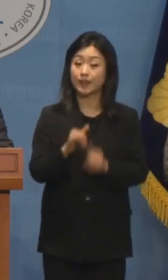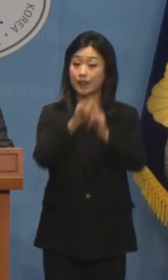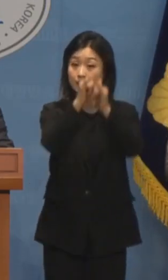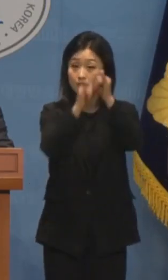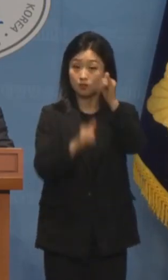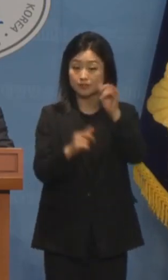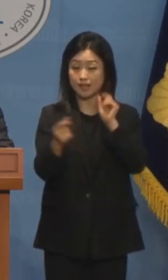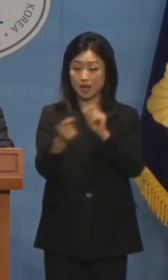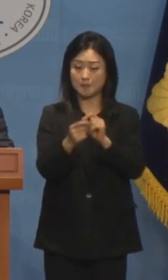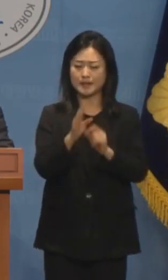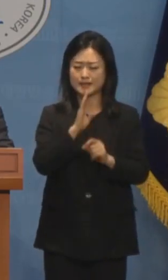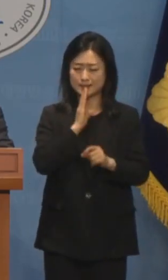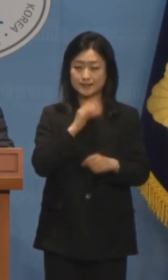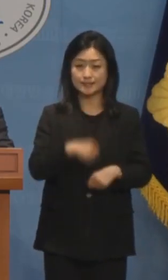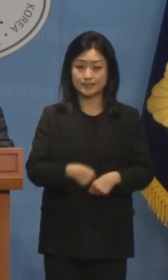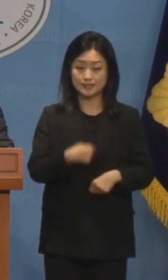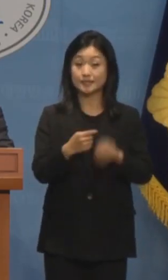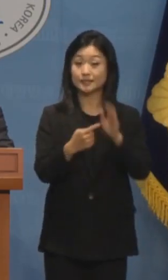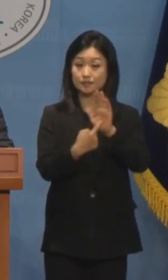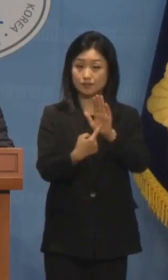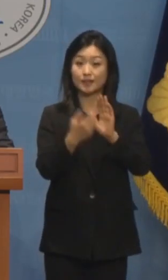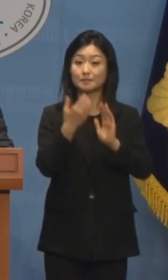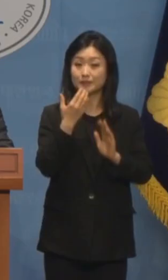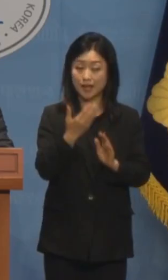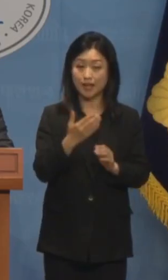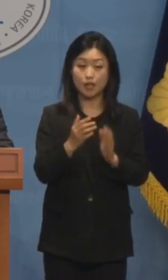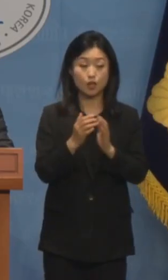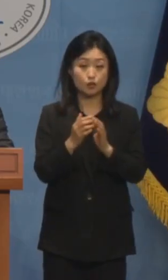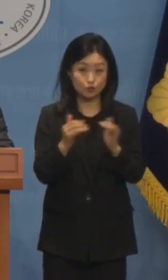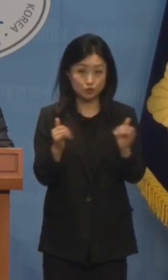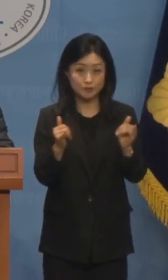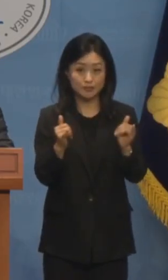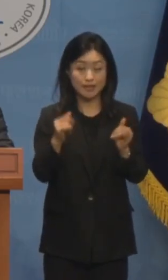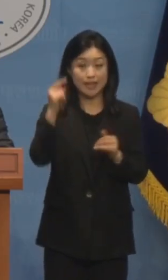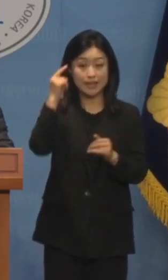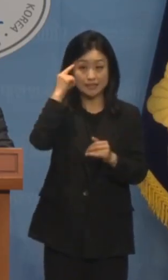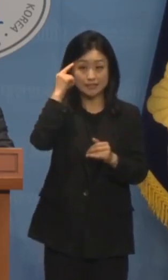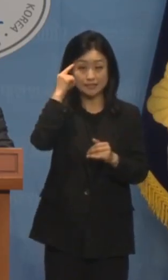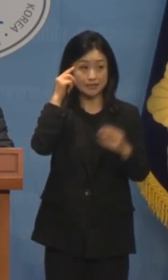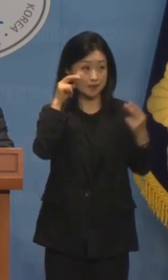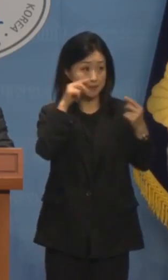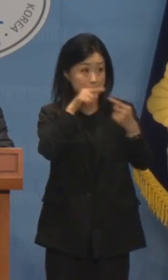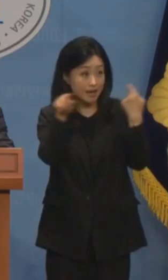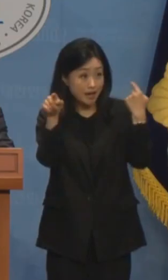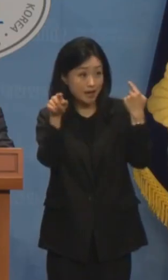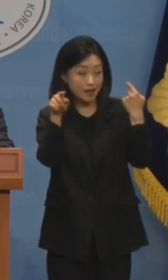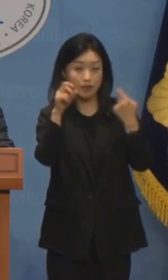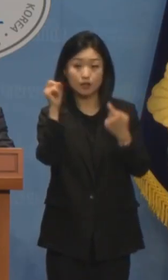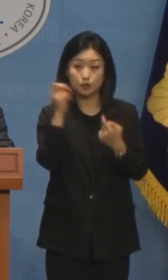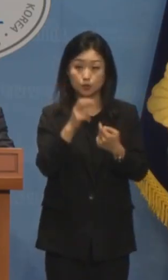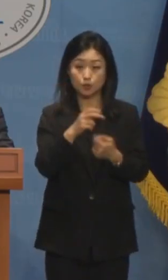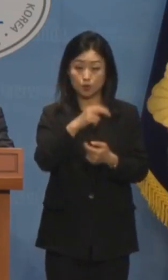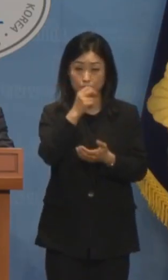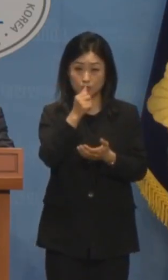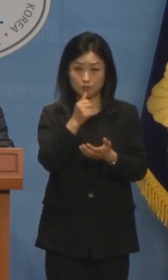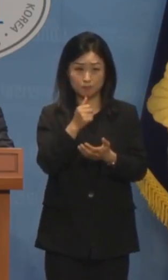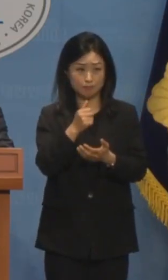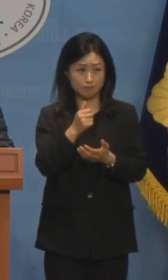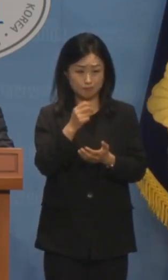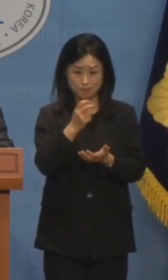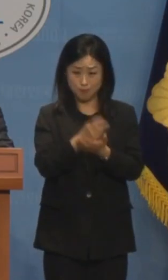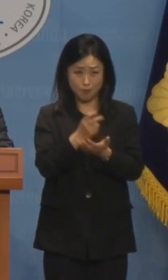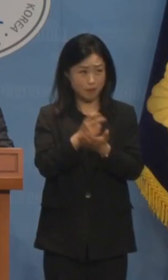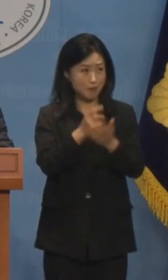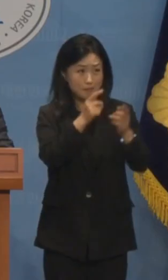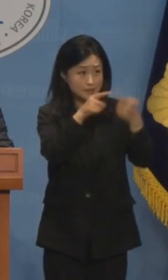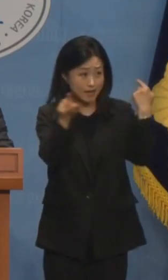앞에서 진실은 언젠가 밝혀지게 마련입니다. 국민의 상식과 눈높이에 맞지 않는, 그리고 법례에도 맞지 않는